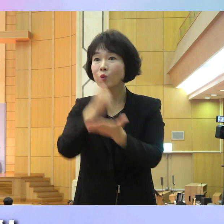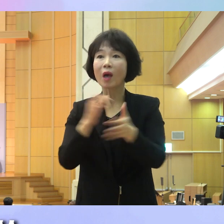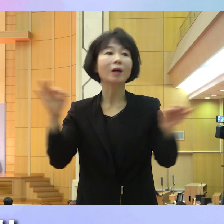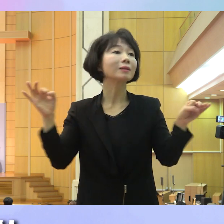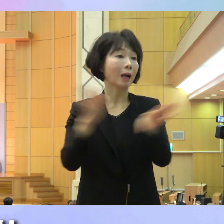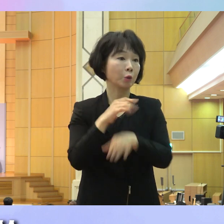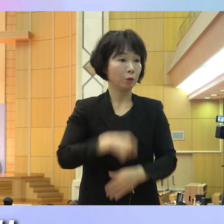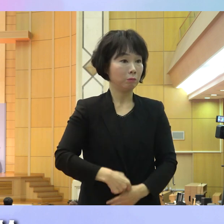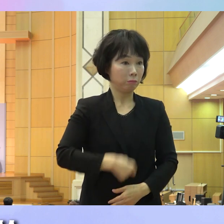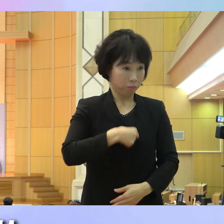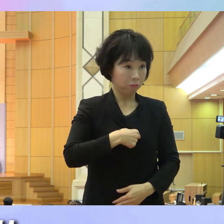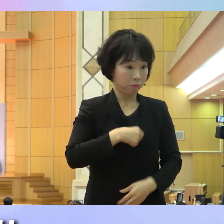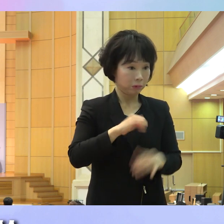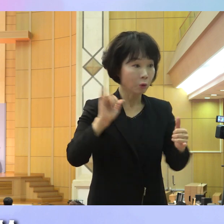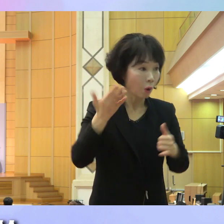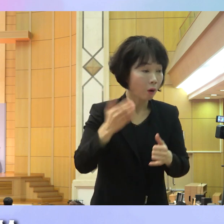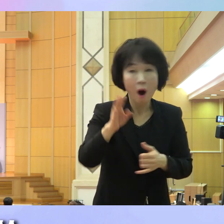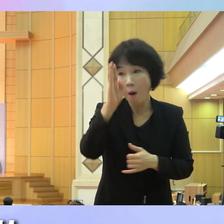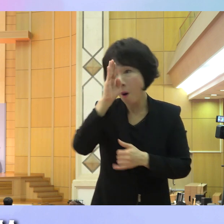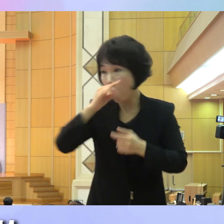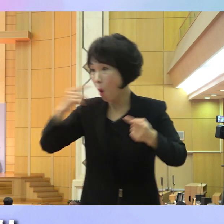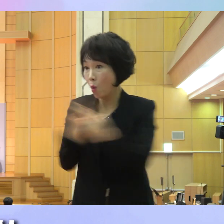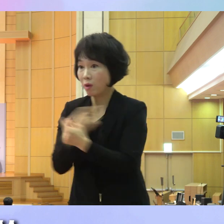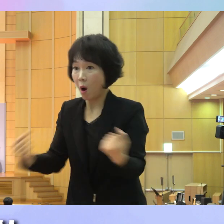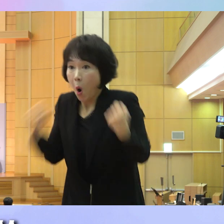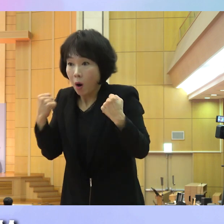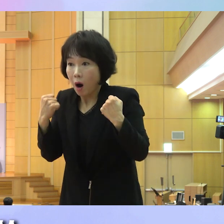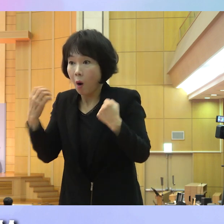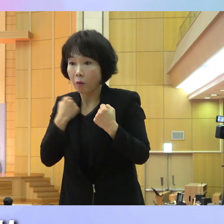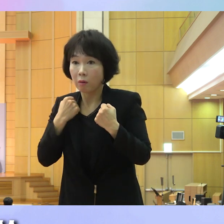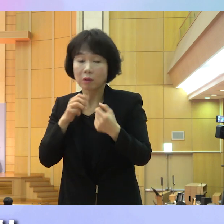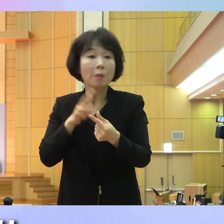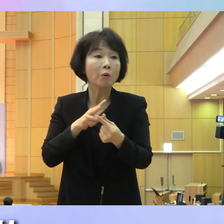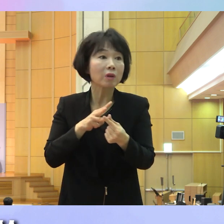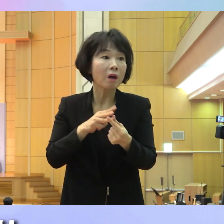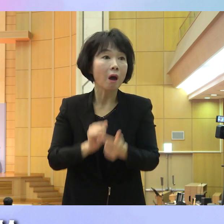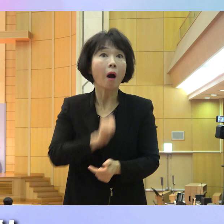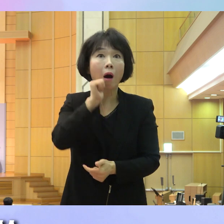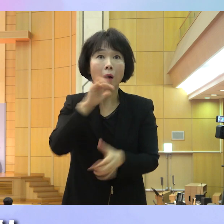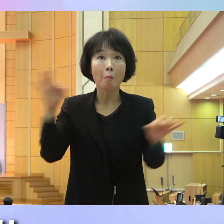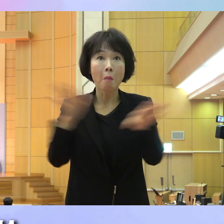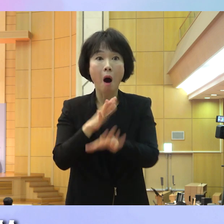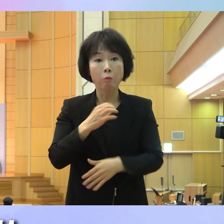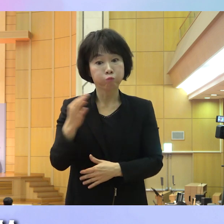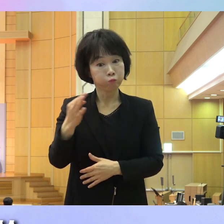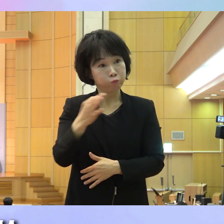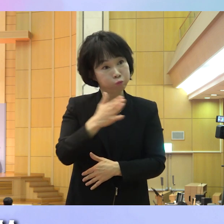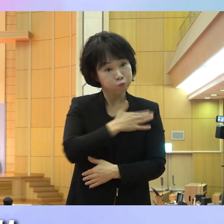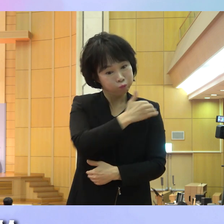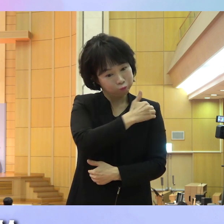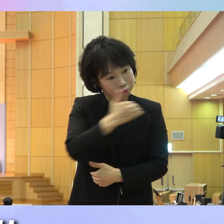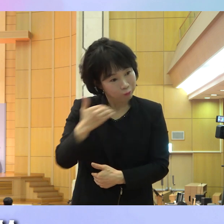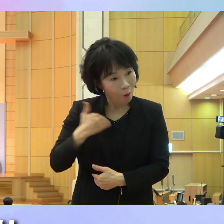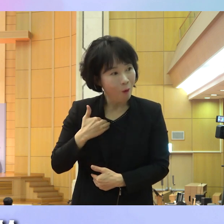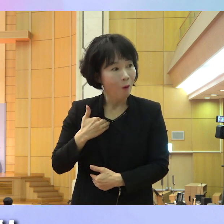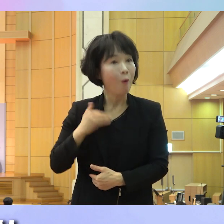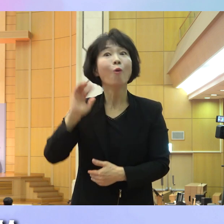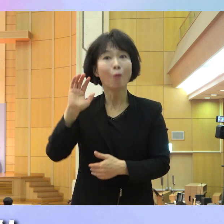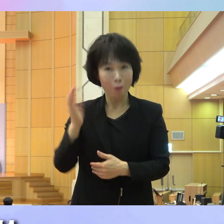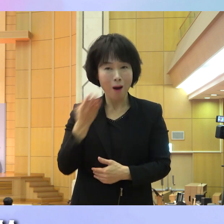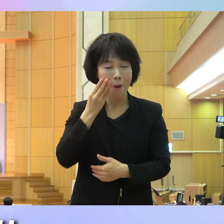의인되고, 병든 사람은 고침받게 되고, 가난한 사람은 이제 부요한 일들이 생겨나는